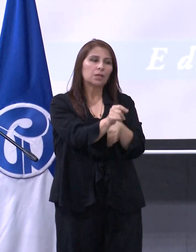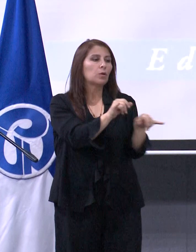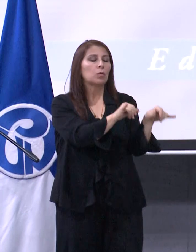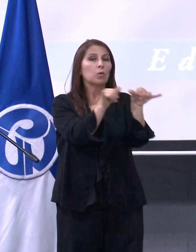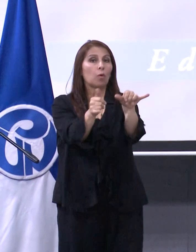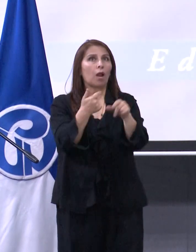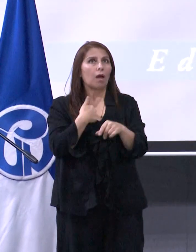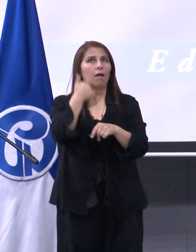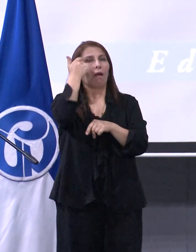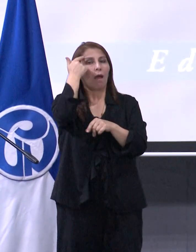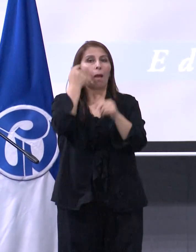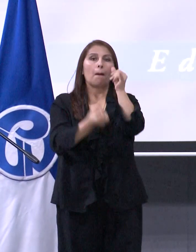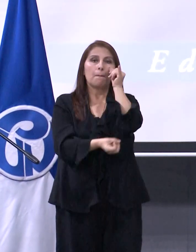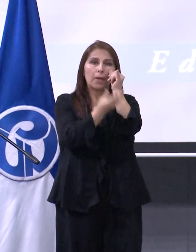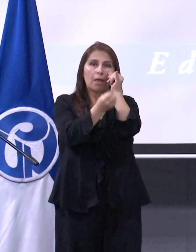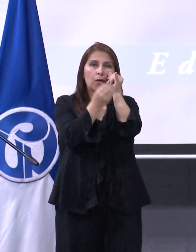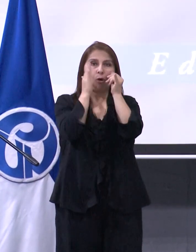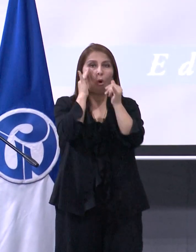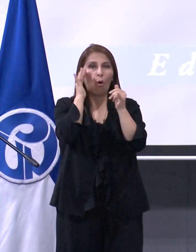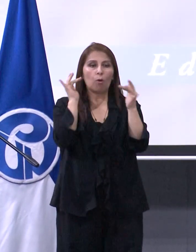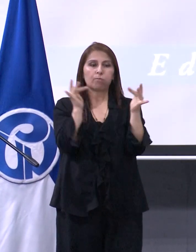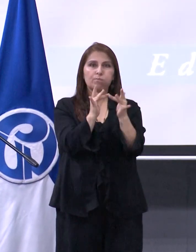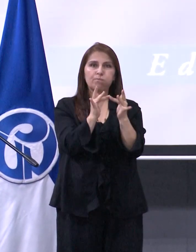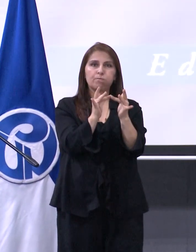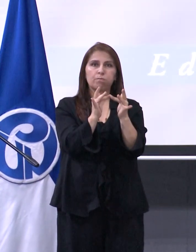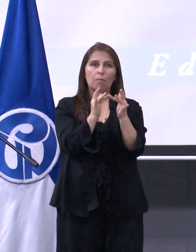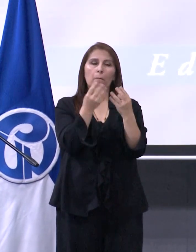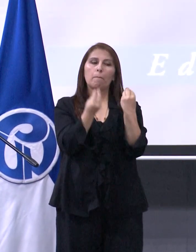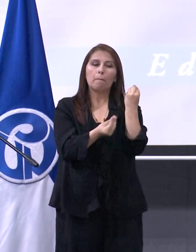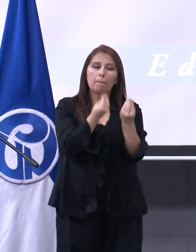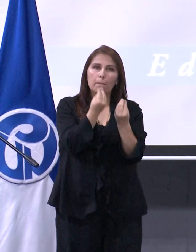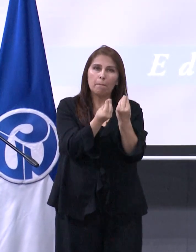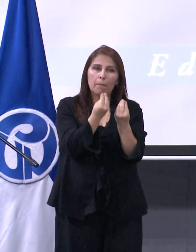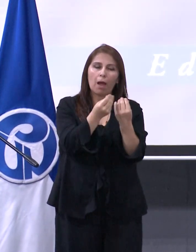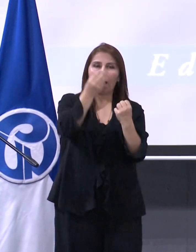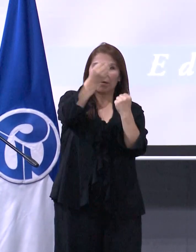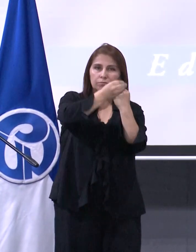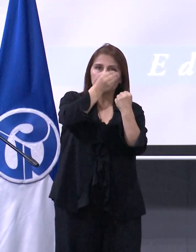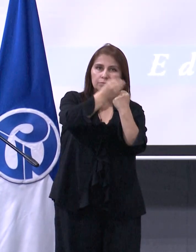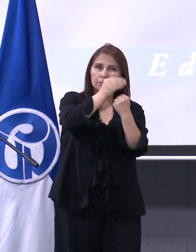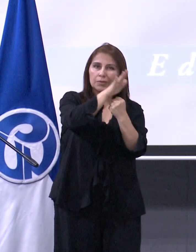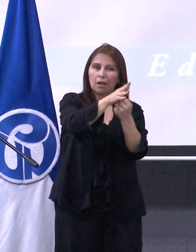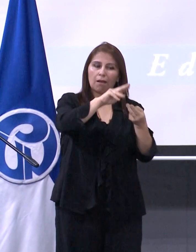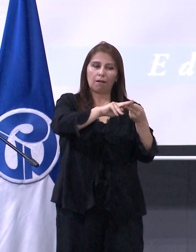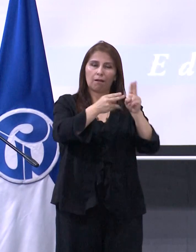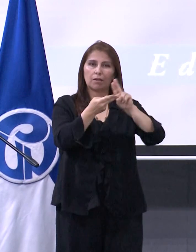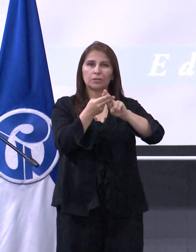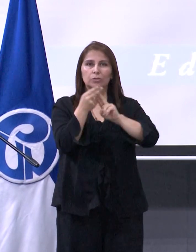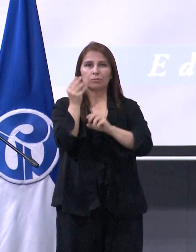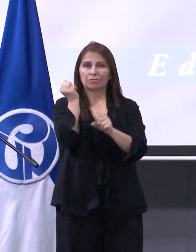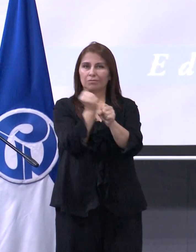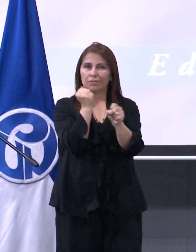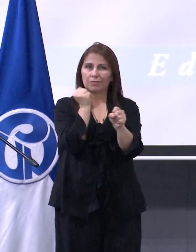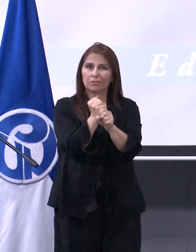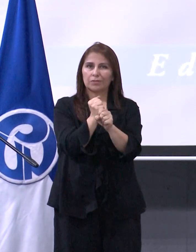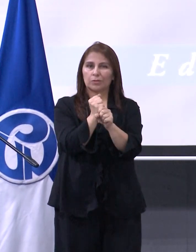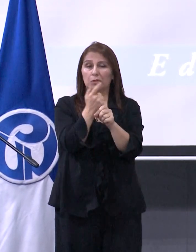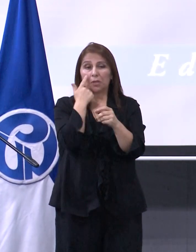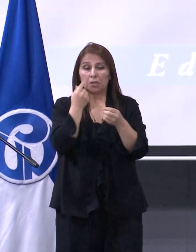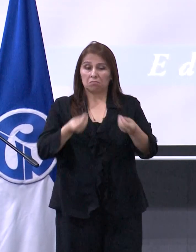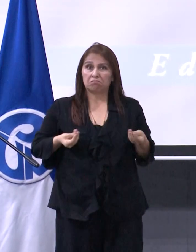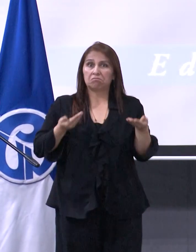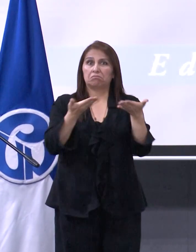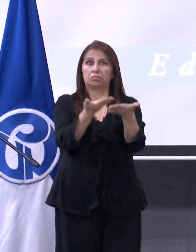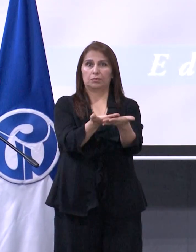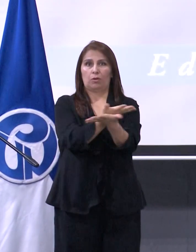referencia que podamos ir analizando su obra su legado y como desde la universidad pedagógica nacional se